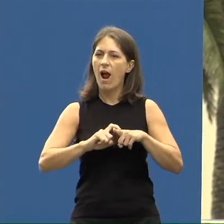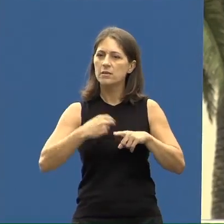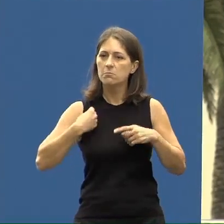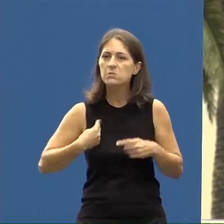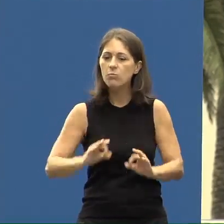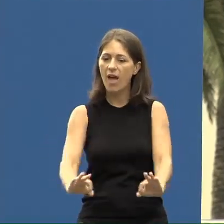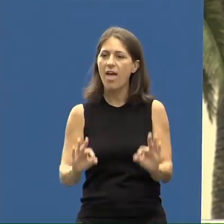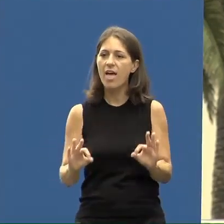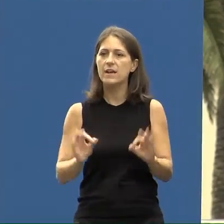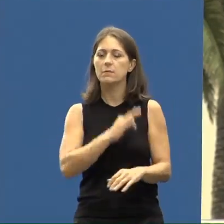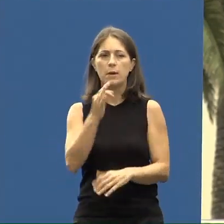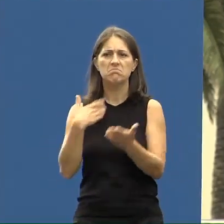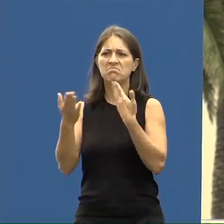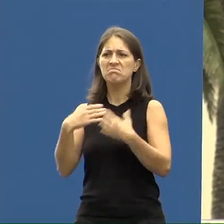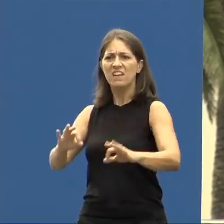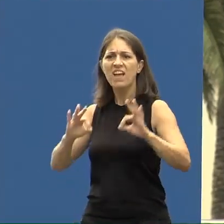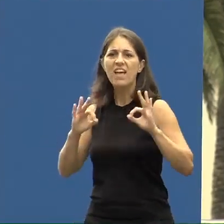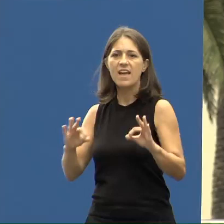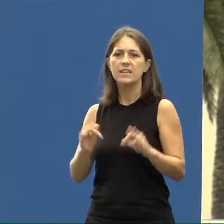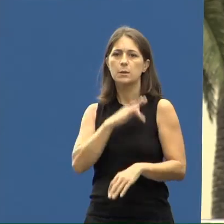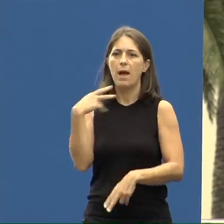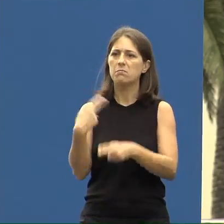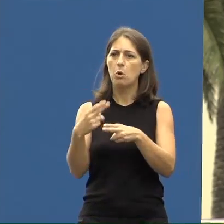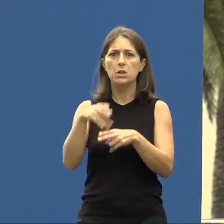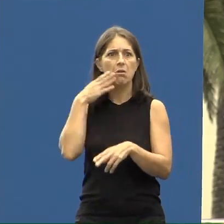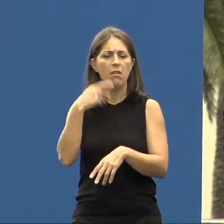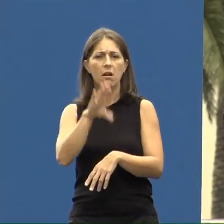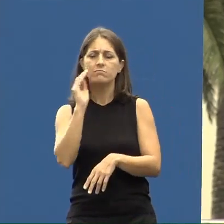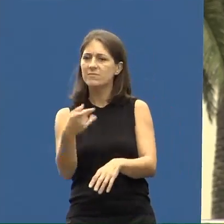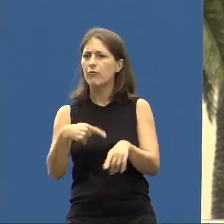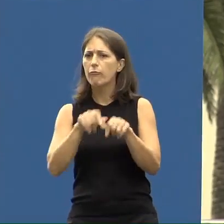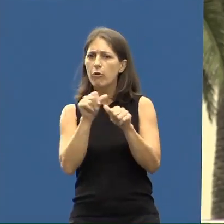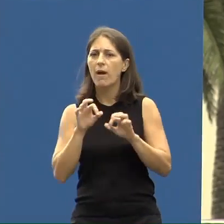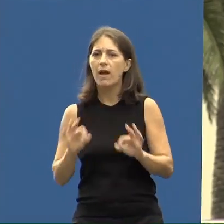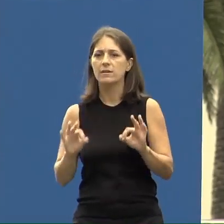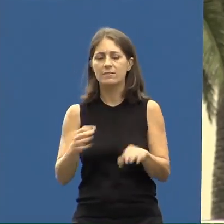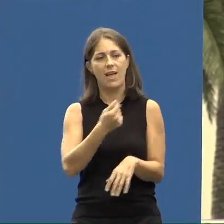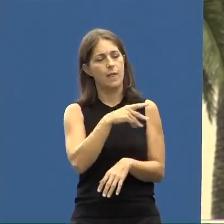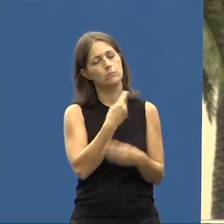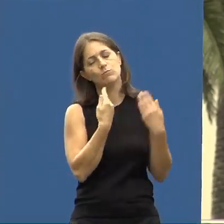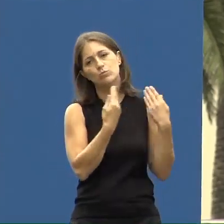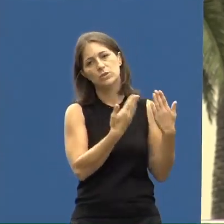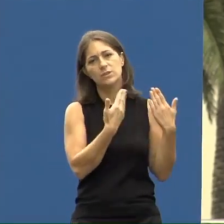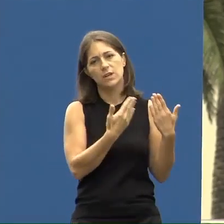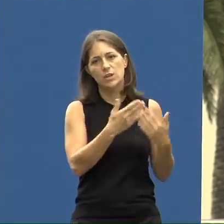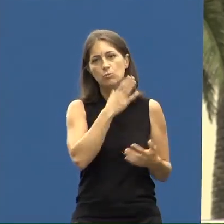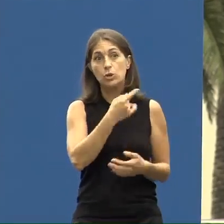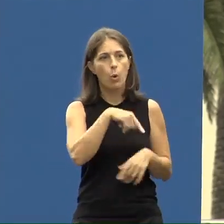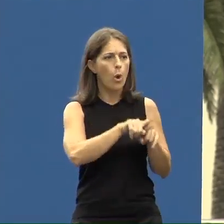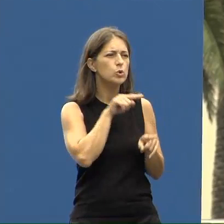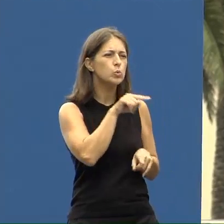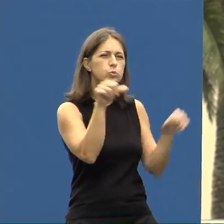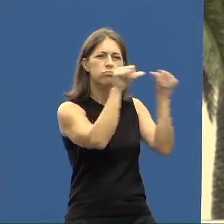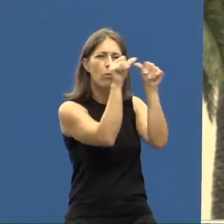é unha maneira de relacionarse co mundo, de entender a política con dignidade. E moitas grazas, Ada, moitas grazas por ser exemplo, por